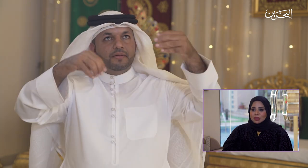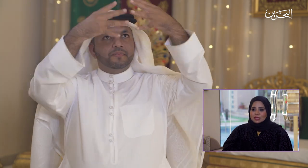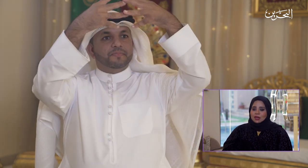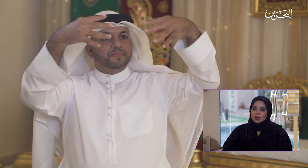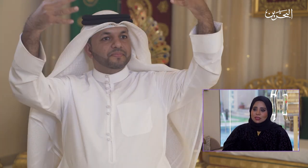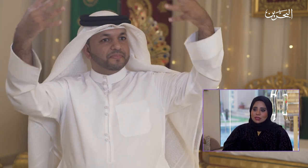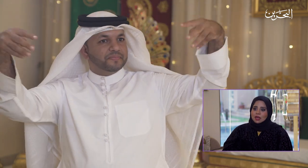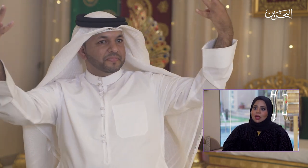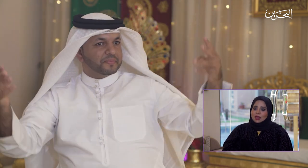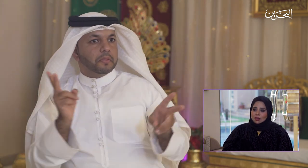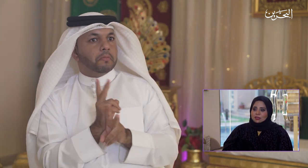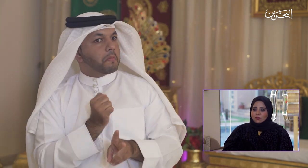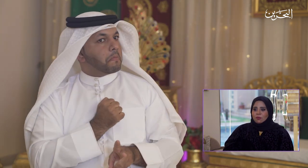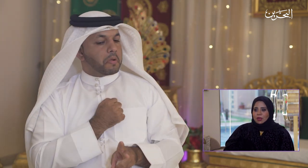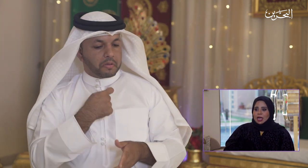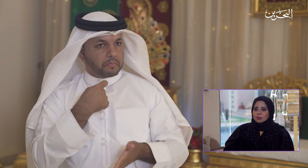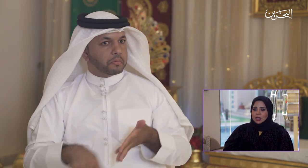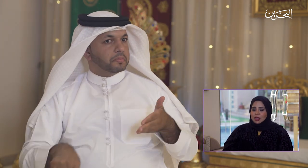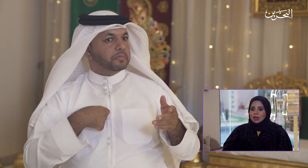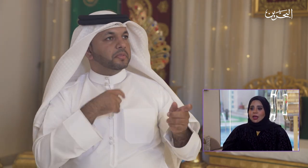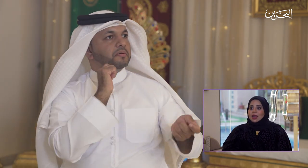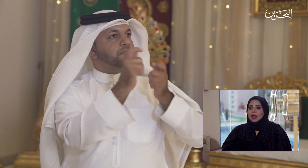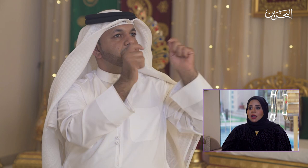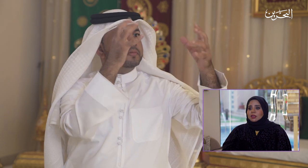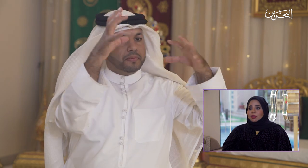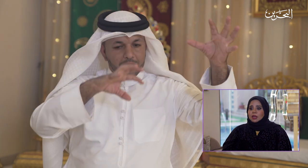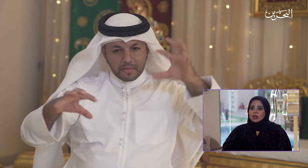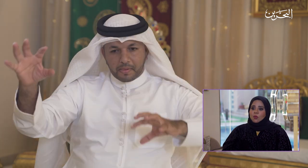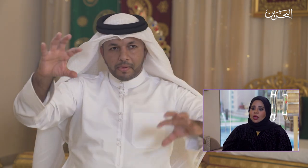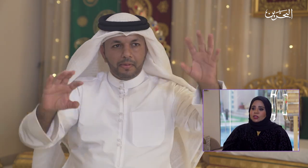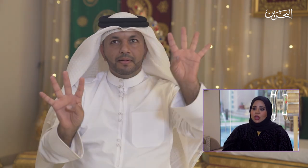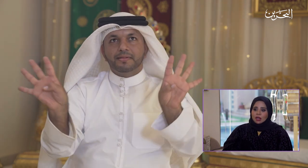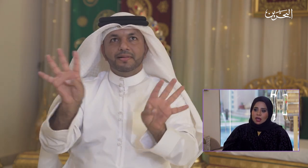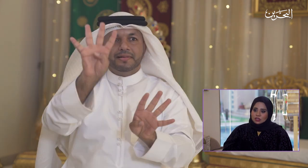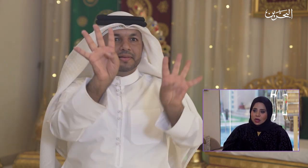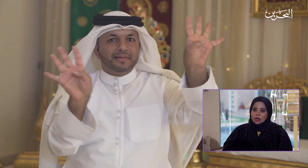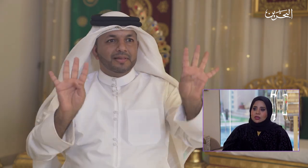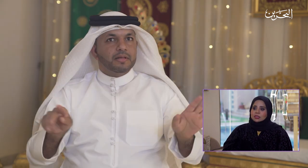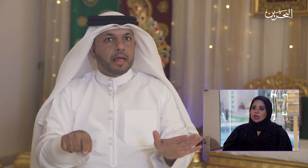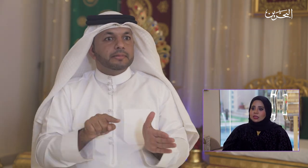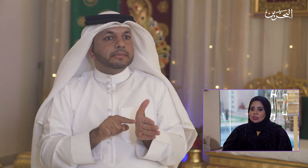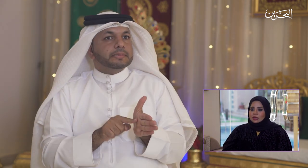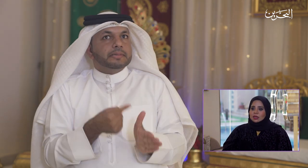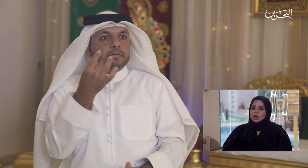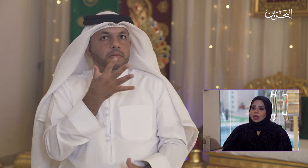المسرح الخاص زفاف احد من اهله. طبعا انه شرى الاشياء الخاصه الزينه